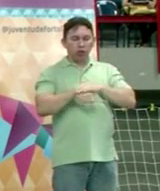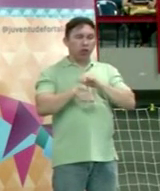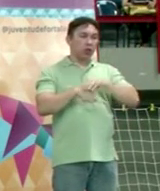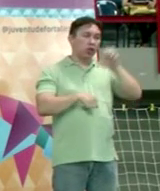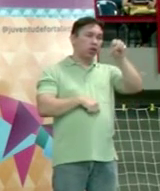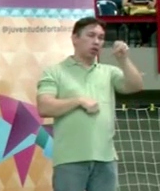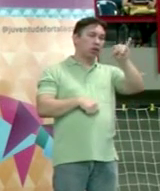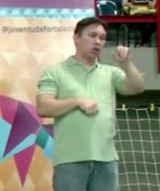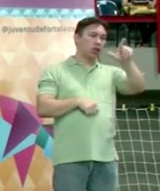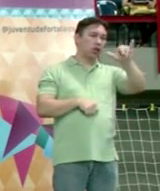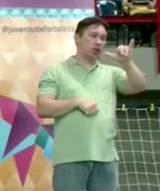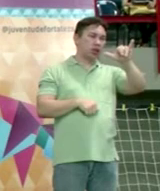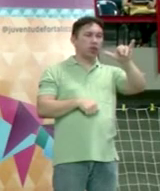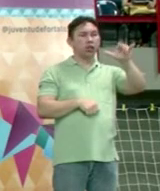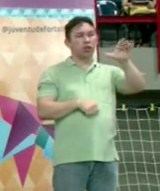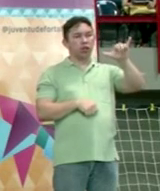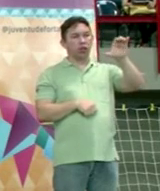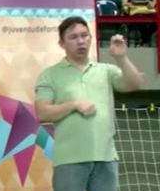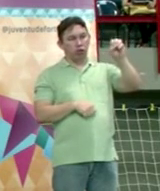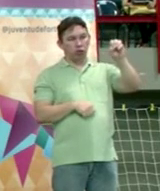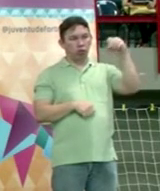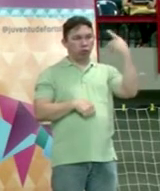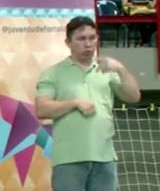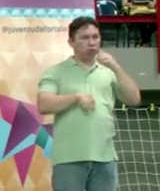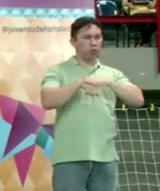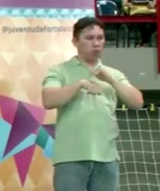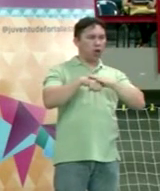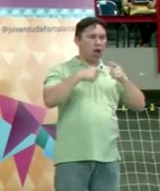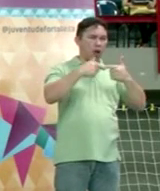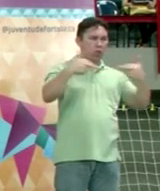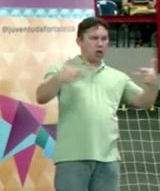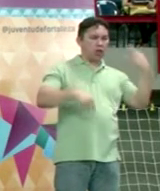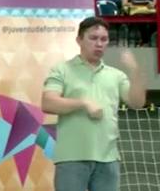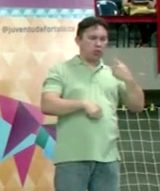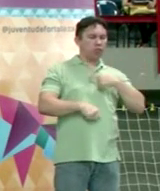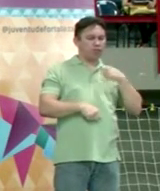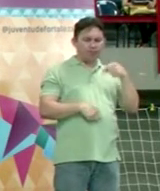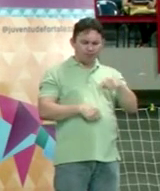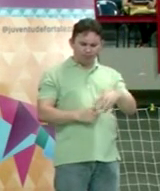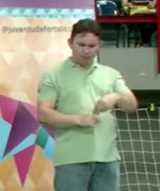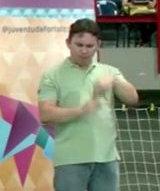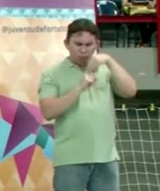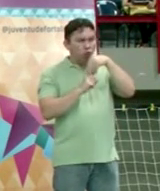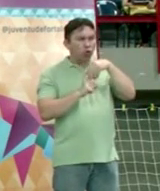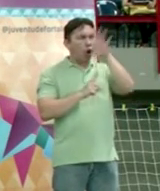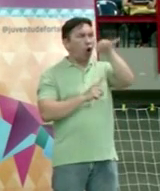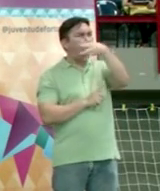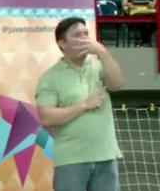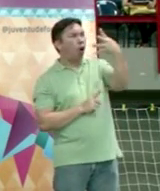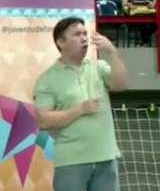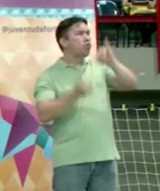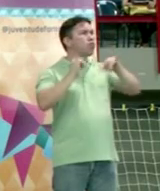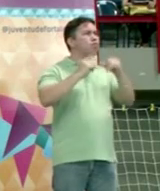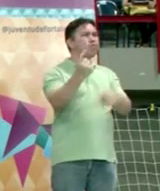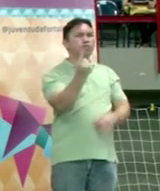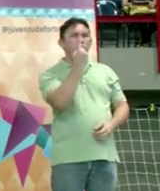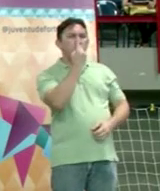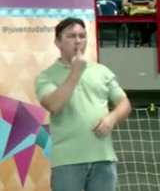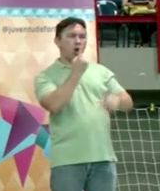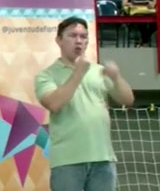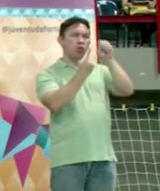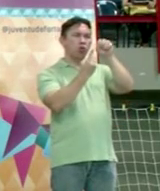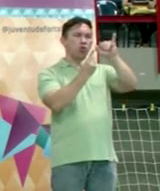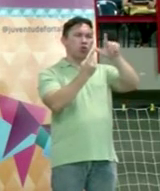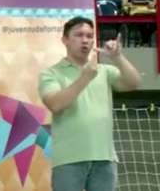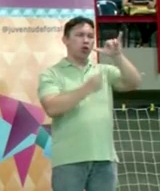por que o silício? O que é que o silício tem que outros elementos não têm? O